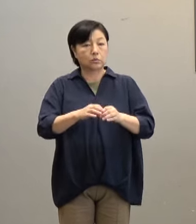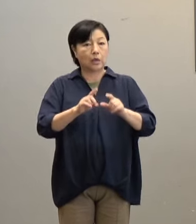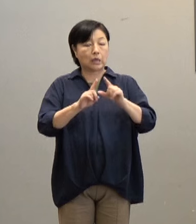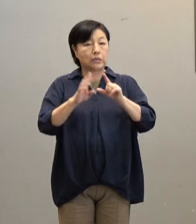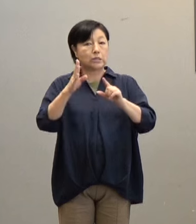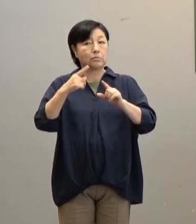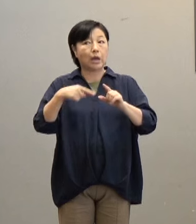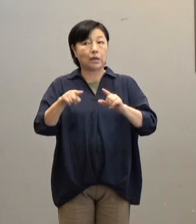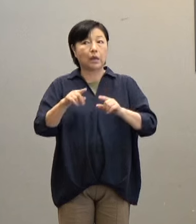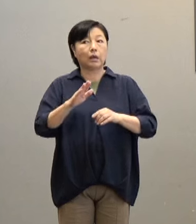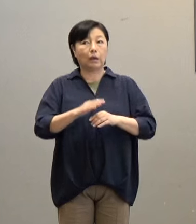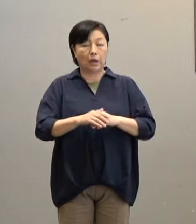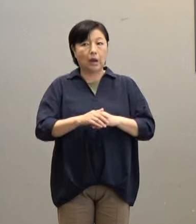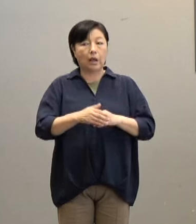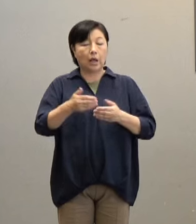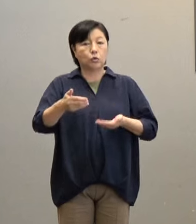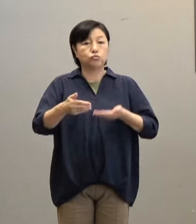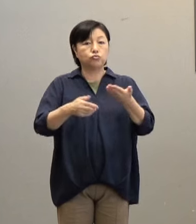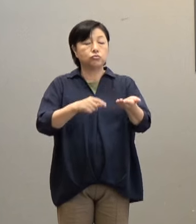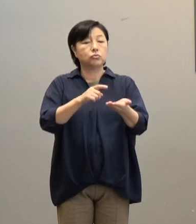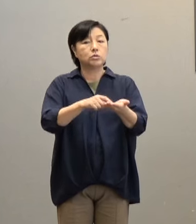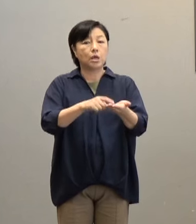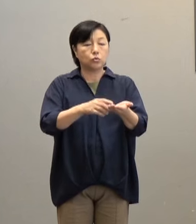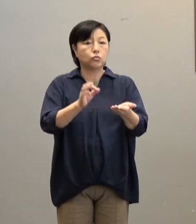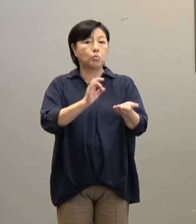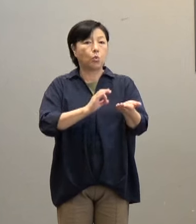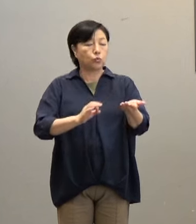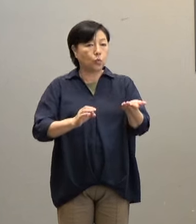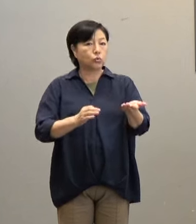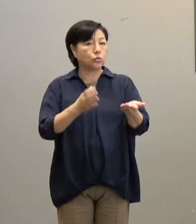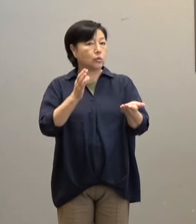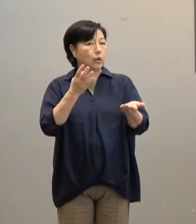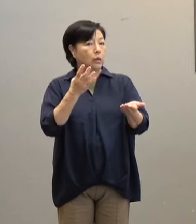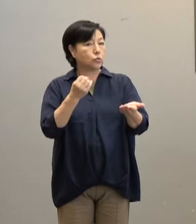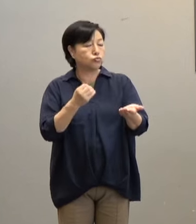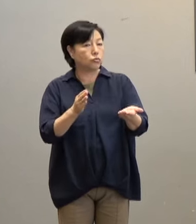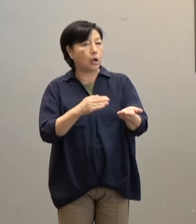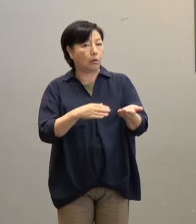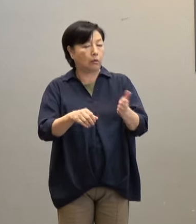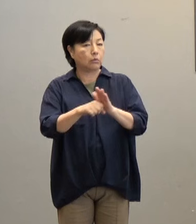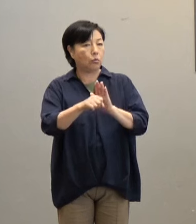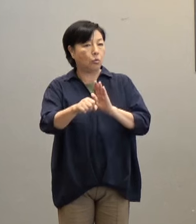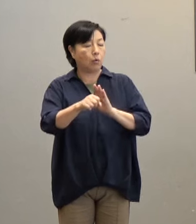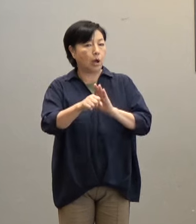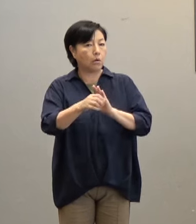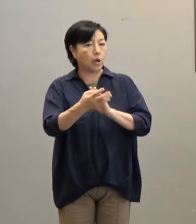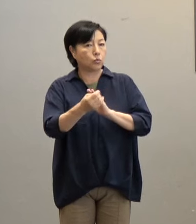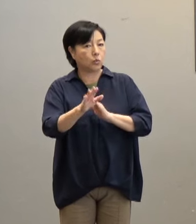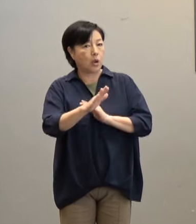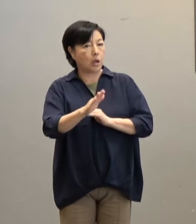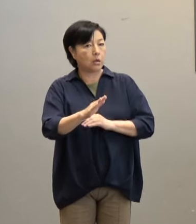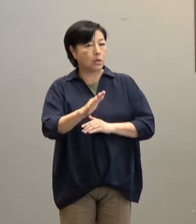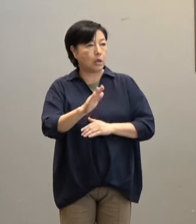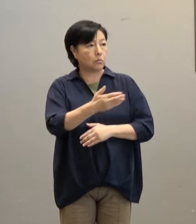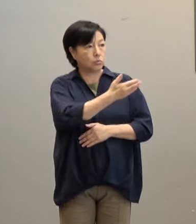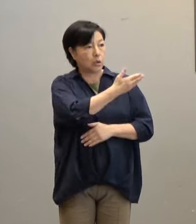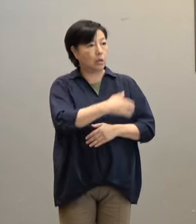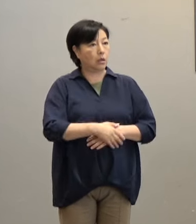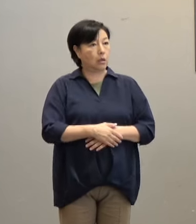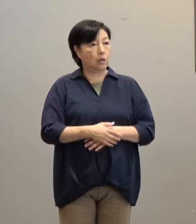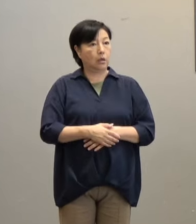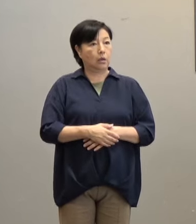実際輸出しているものっていうのはどれほどあって、どれぐらい効果があると見られていますか。 どうぞどう